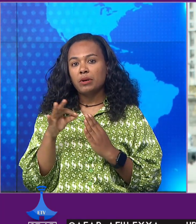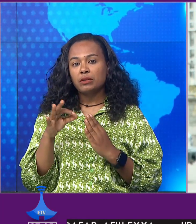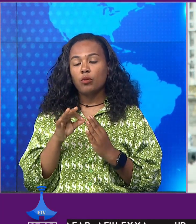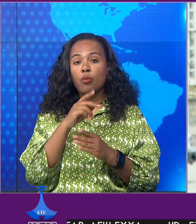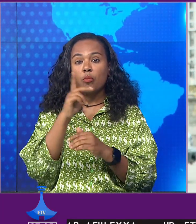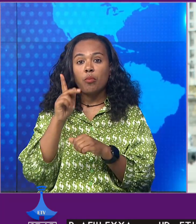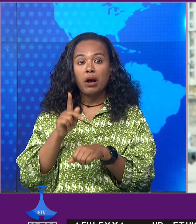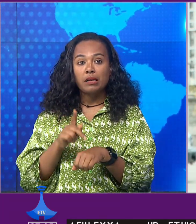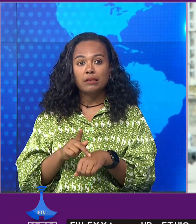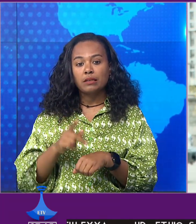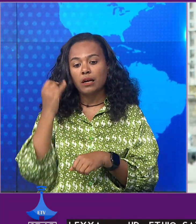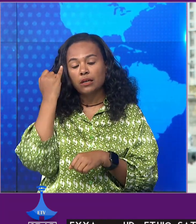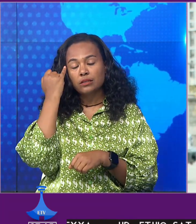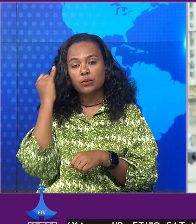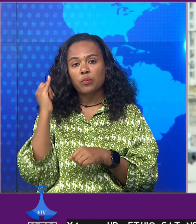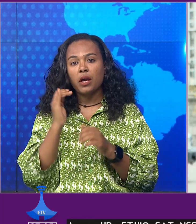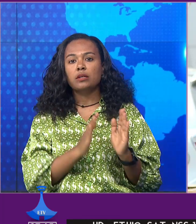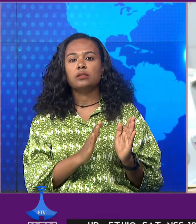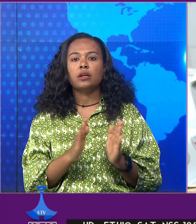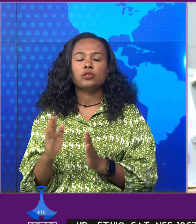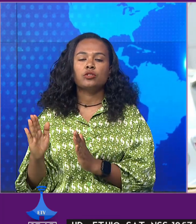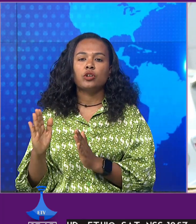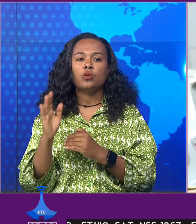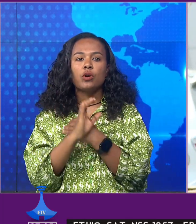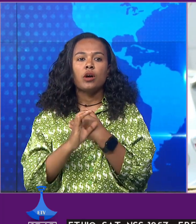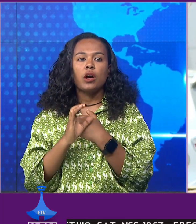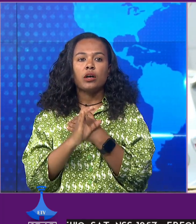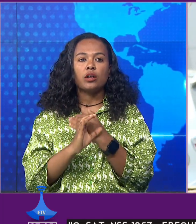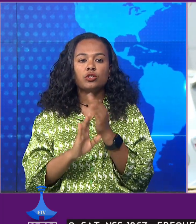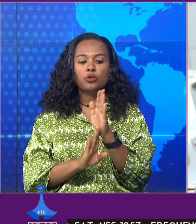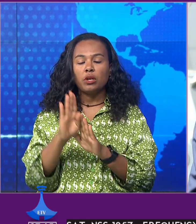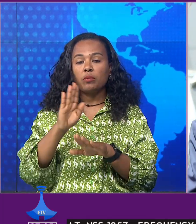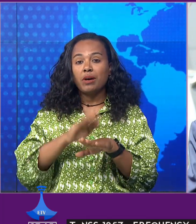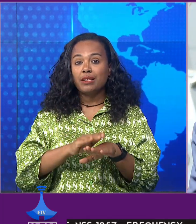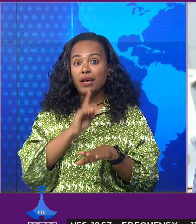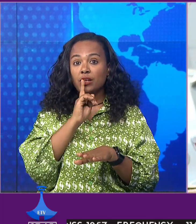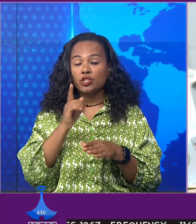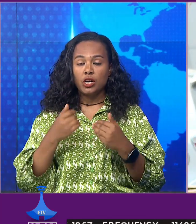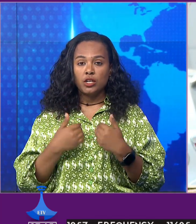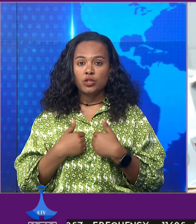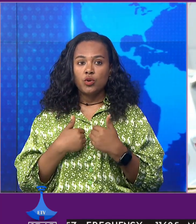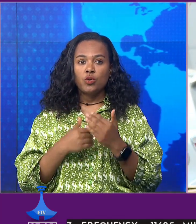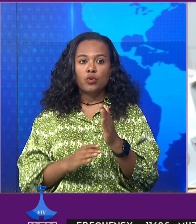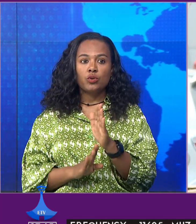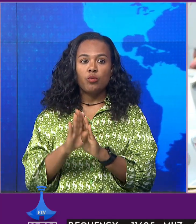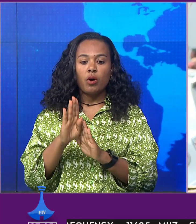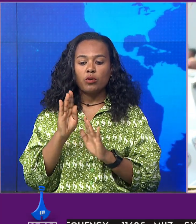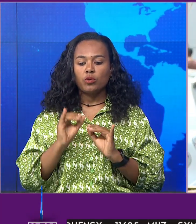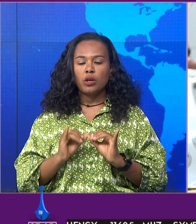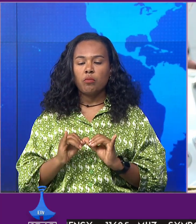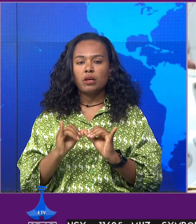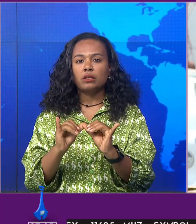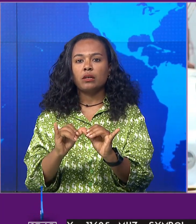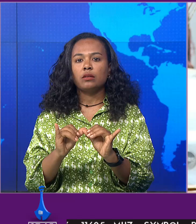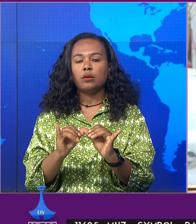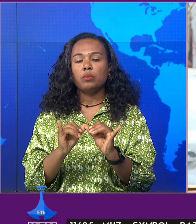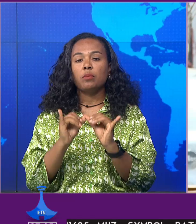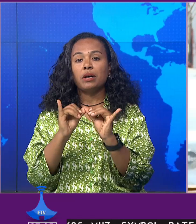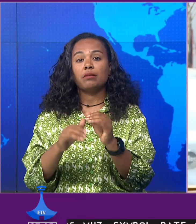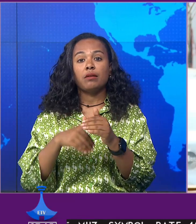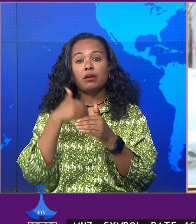ፓርቲ አስቤ አዘጋጅቻለሁ። ሀገራችን በልማት ላይ ነው ያለችው። ልማቱን የሚያስቀጥል በመቀጠል